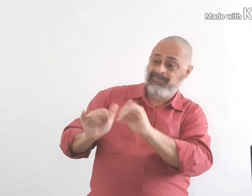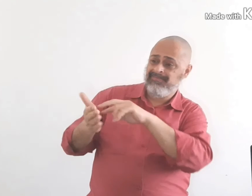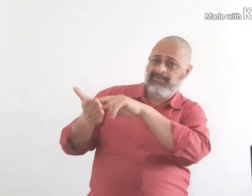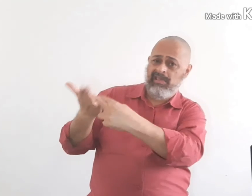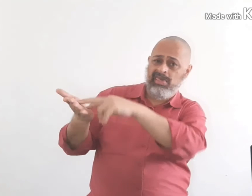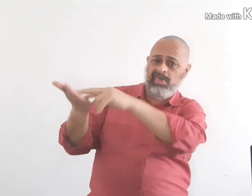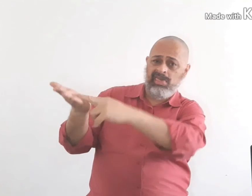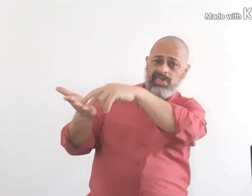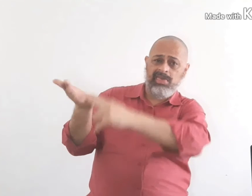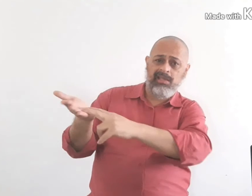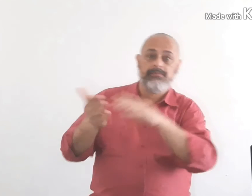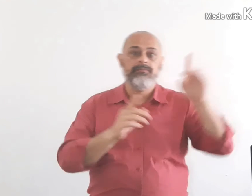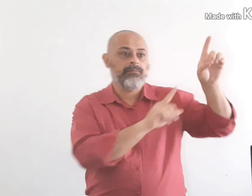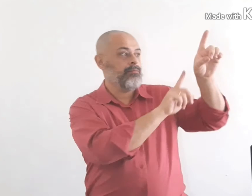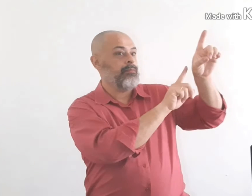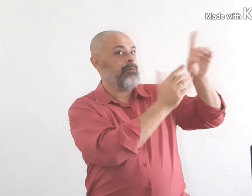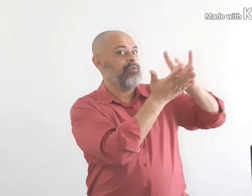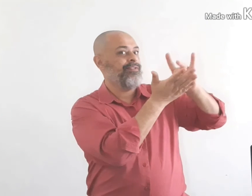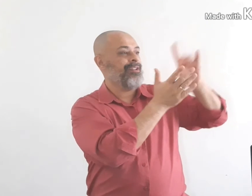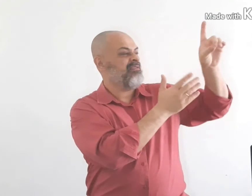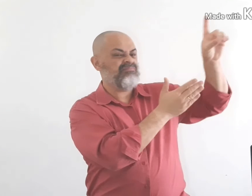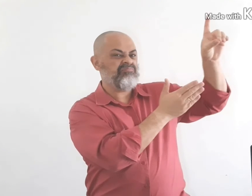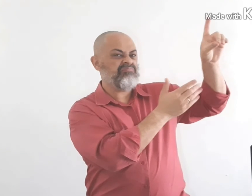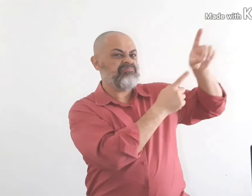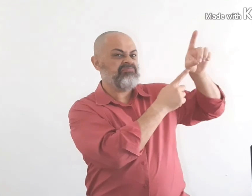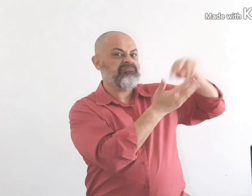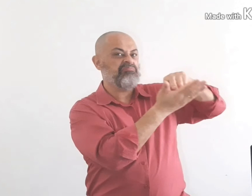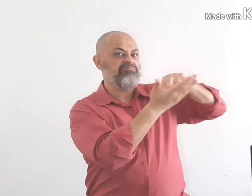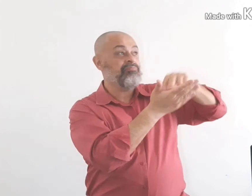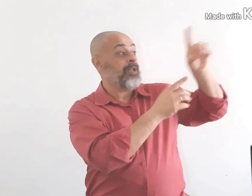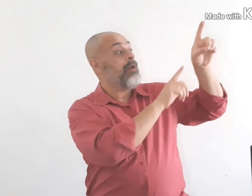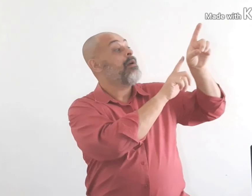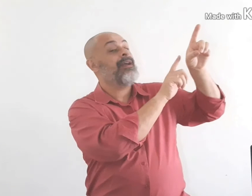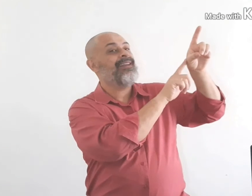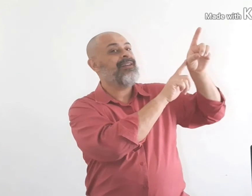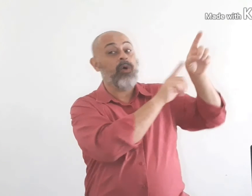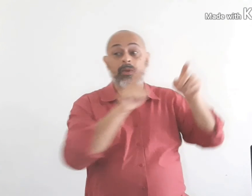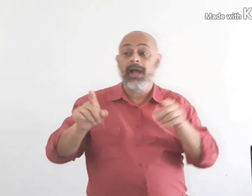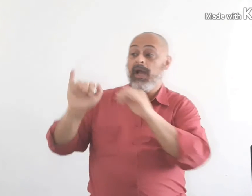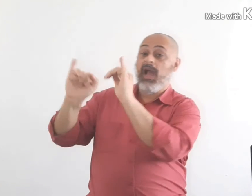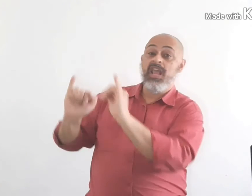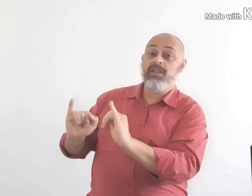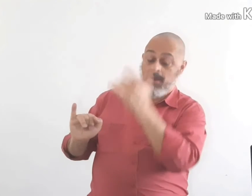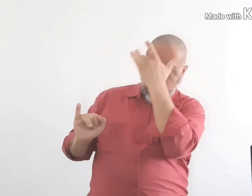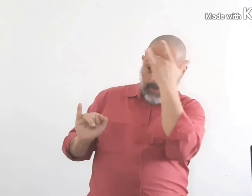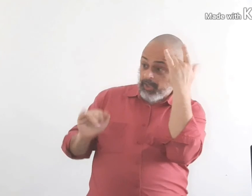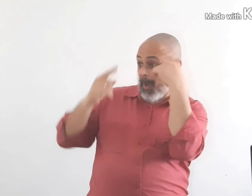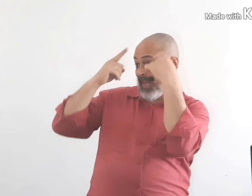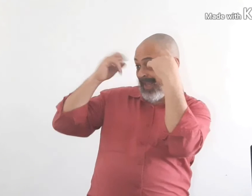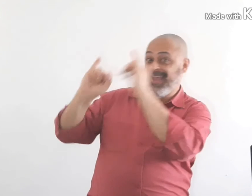Mas o Deus vivo e verdadeiro, ele não é concepção das mãos humanas e da mente humana, porque o homem é criatura